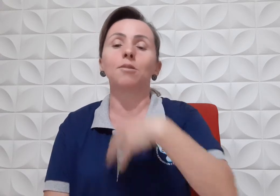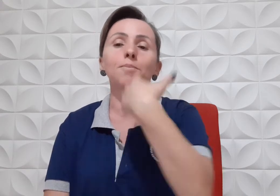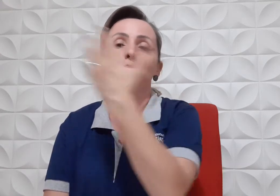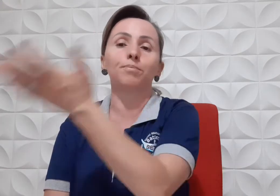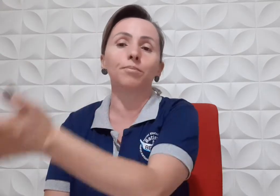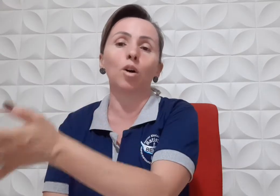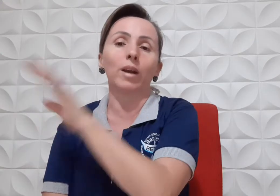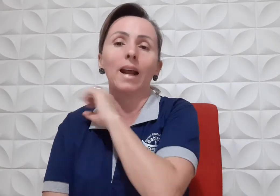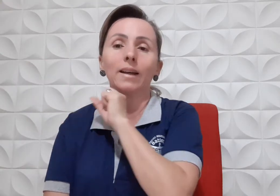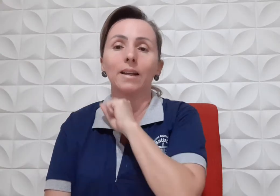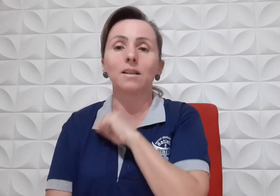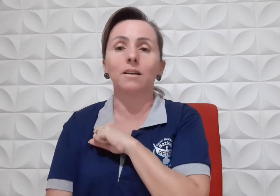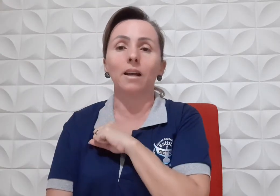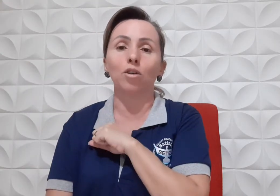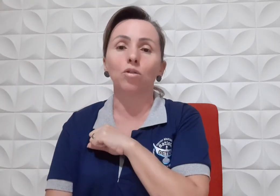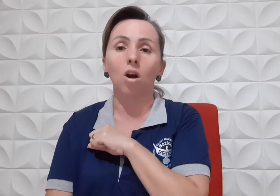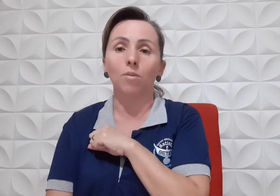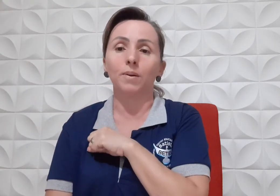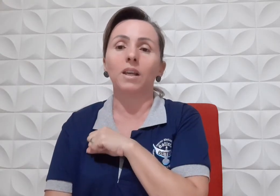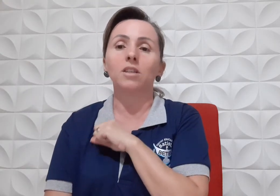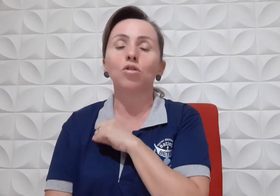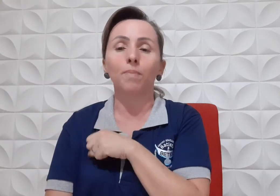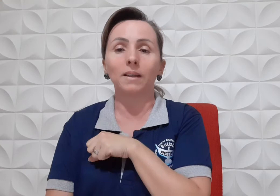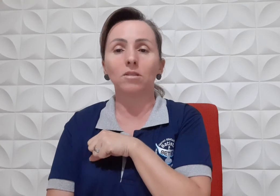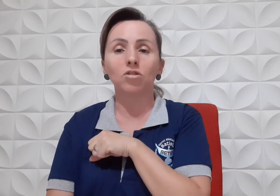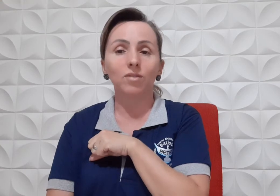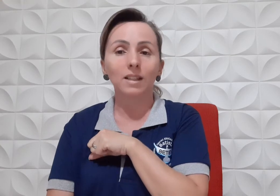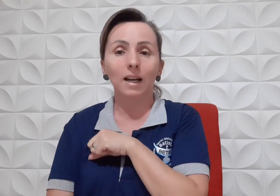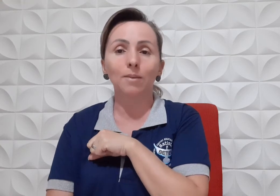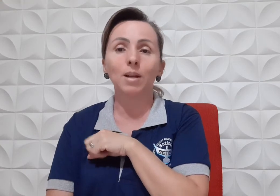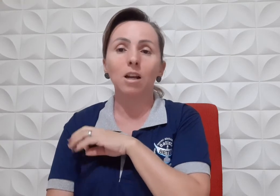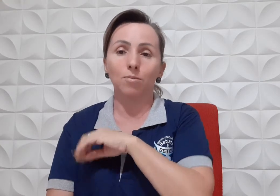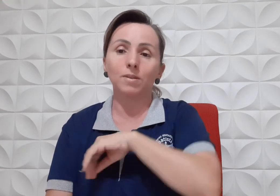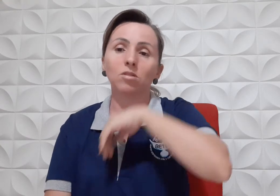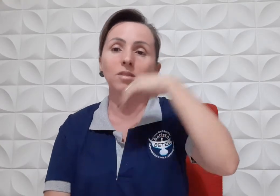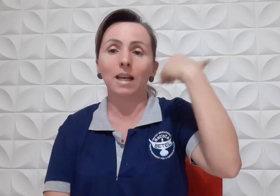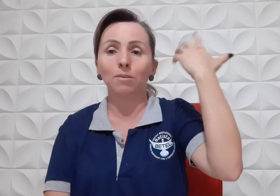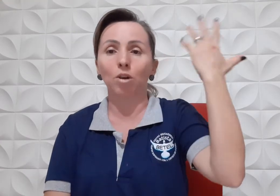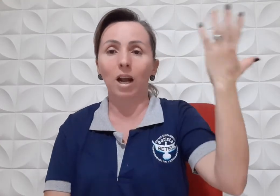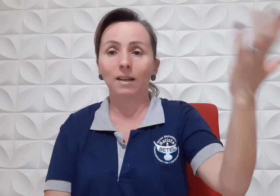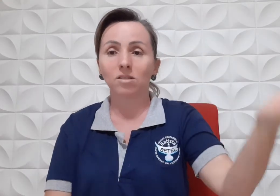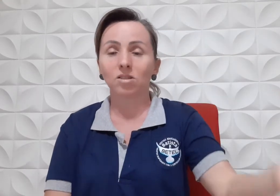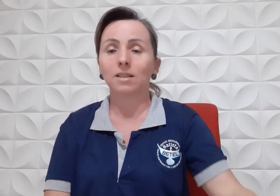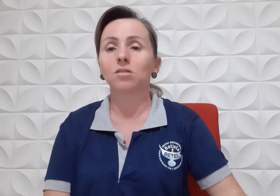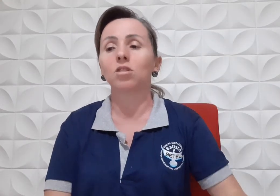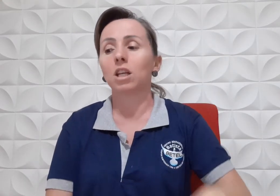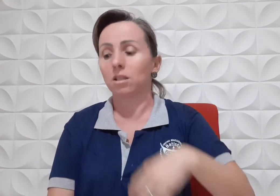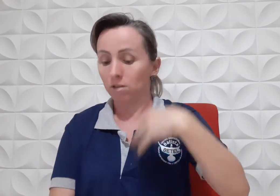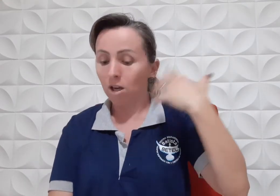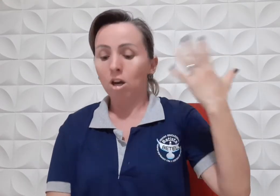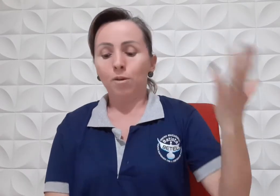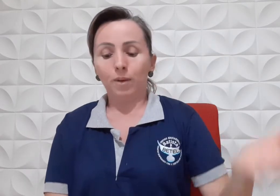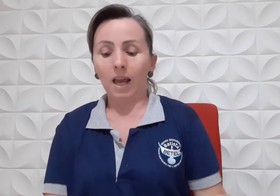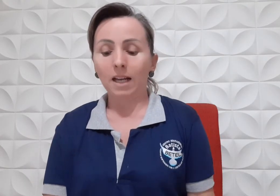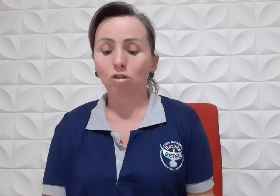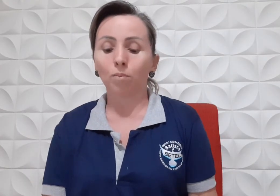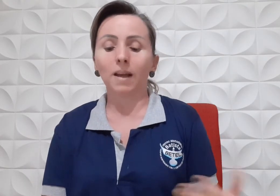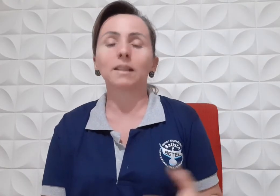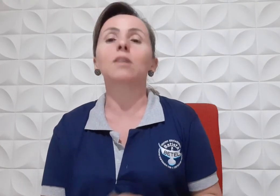querem morar na Europa, que acham que o padrão de vida lá é melhor. Pessoas querem morar nos Estados Unidos, que acha que o padrão